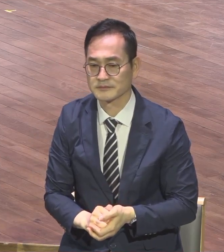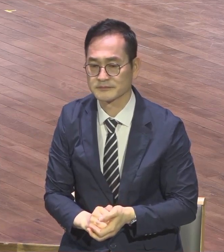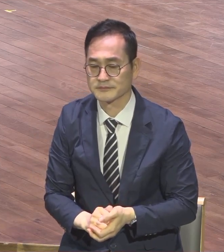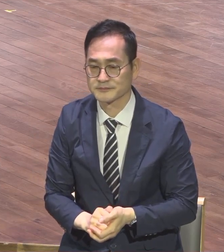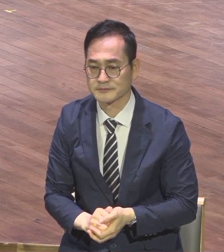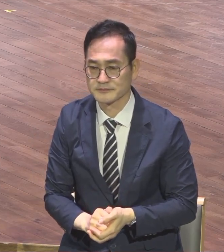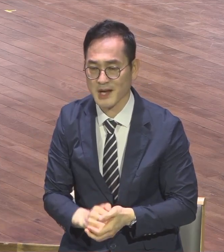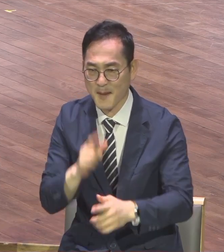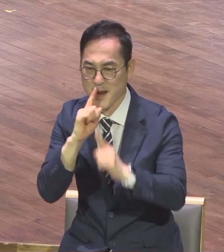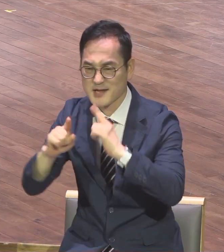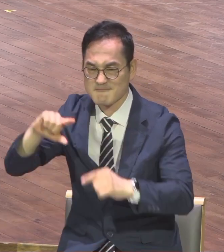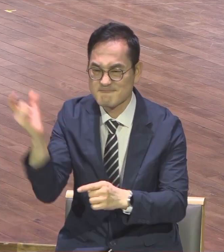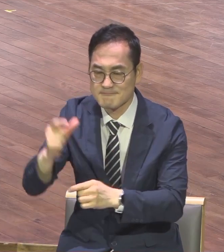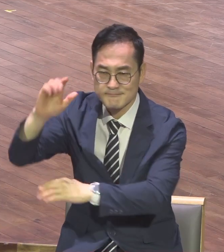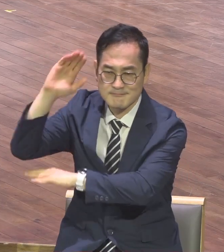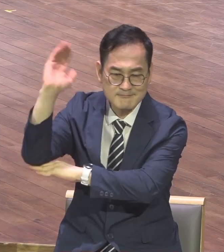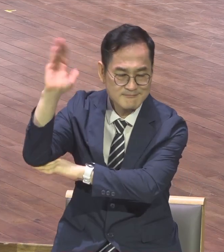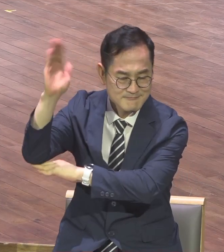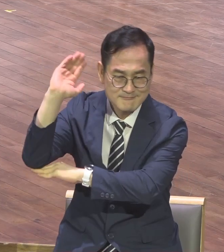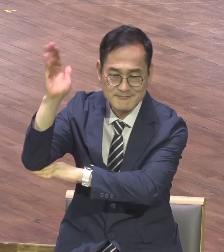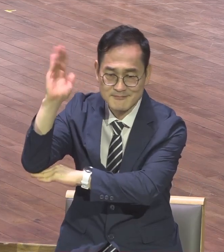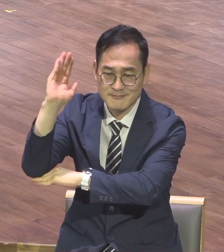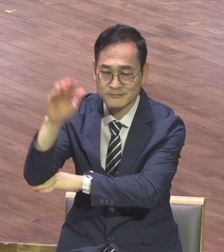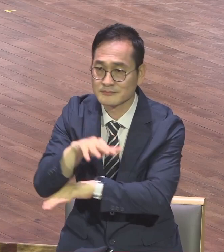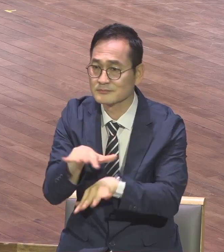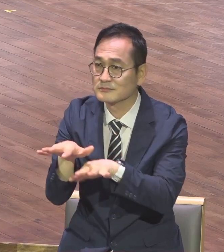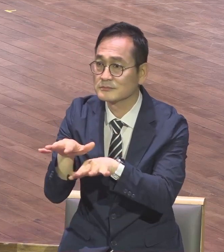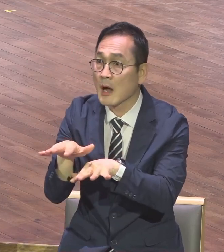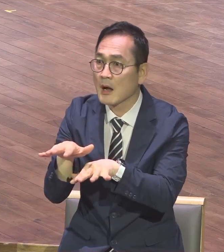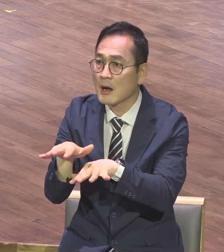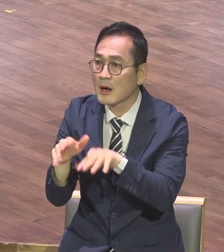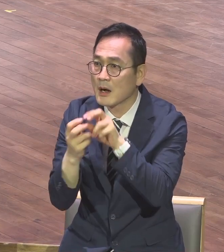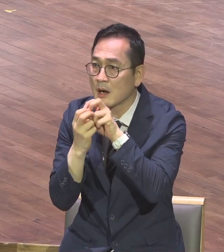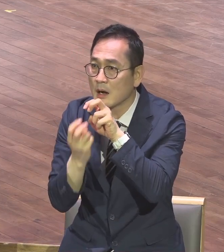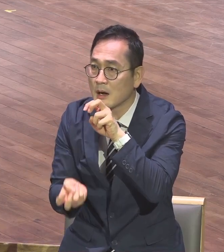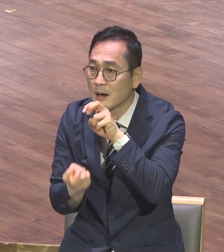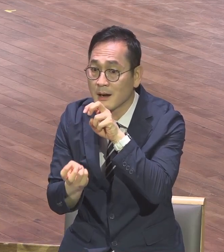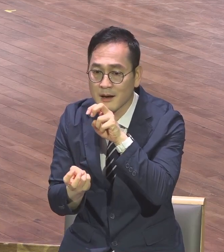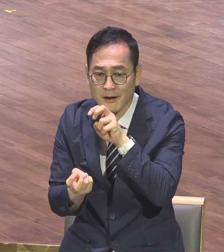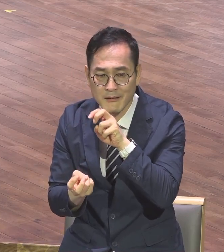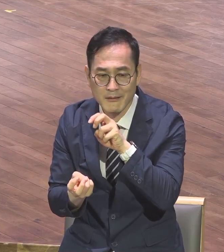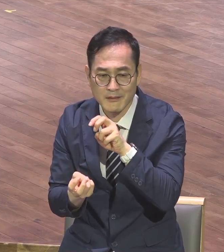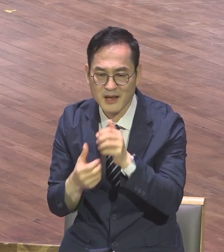생명력이 넘치는 생명적 역동을 일으키는 그런 복음을 전했습니다. 이렇게